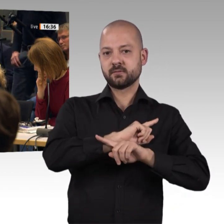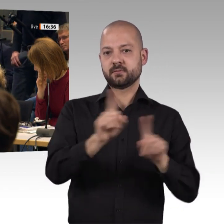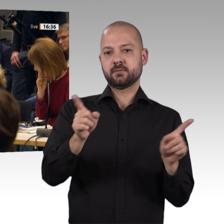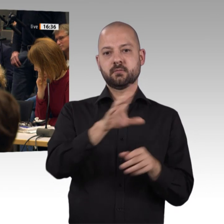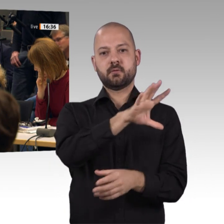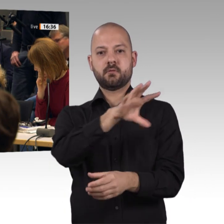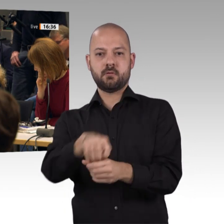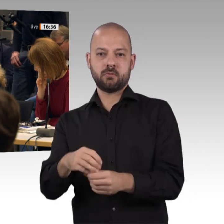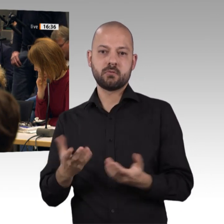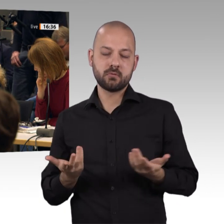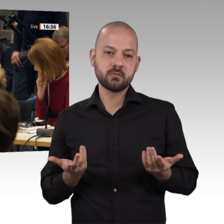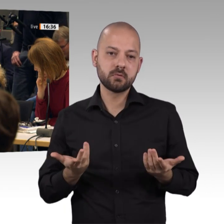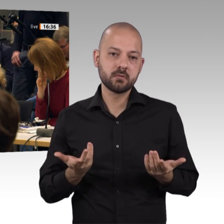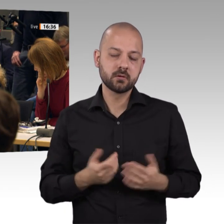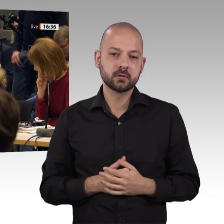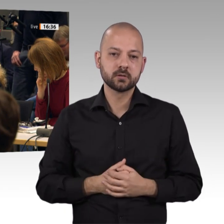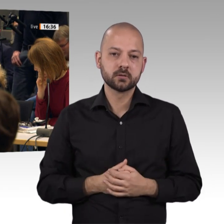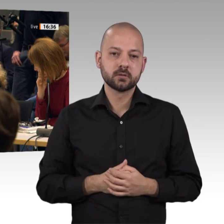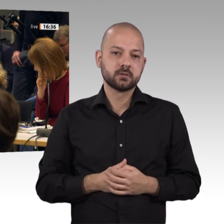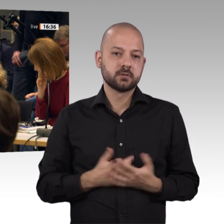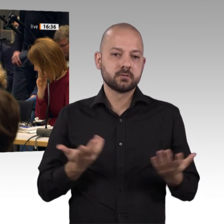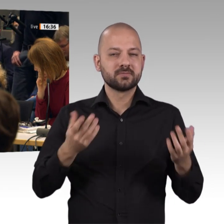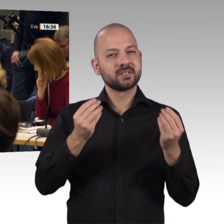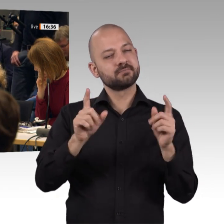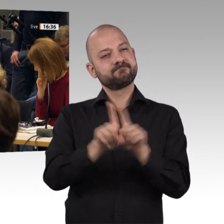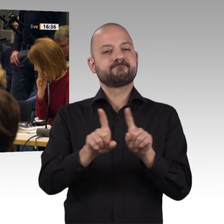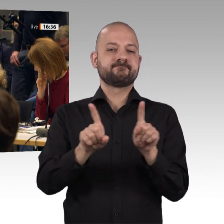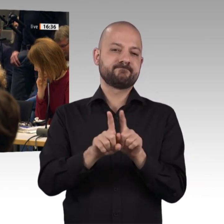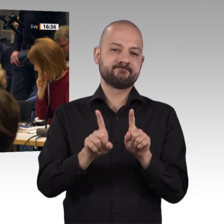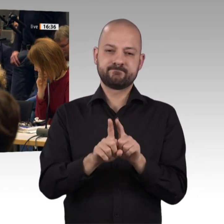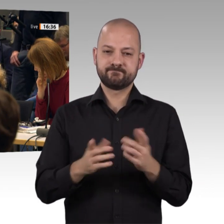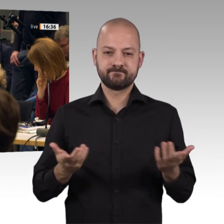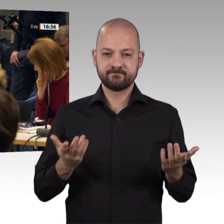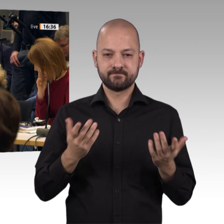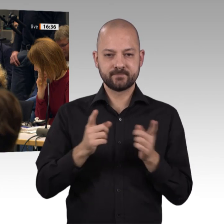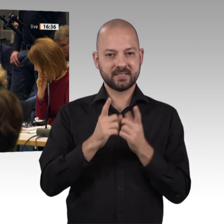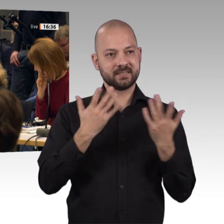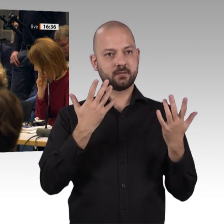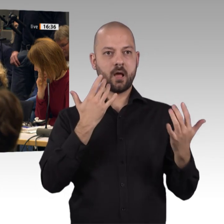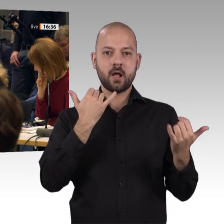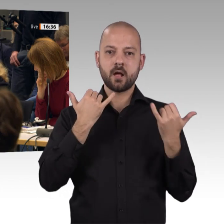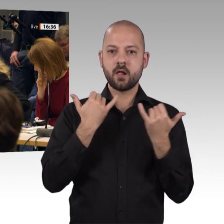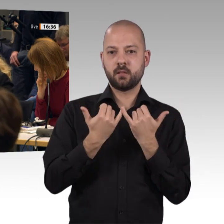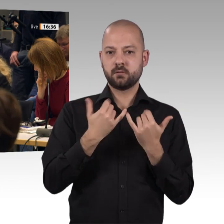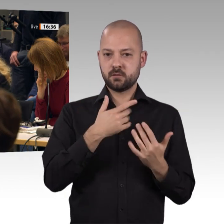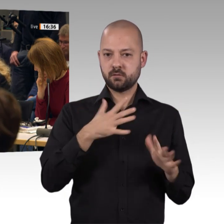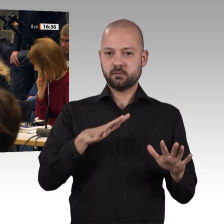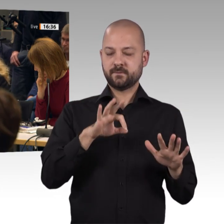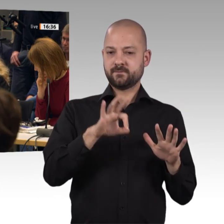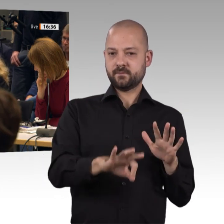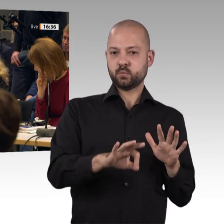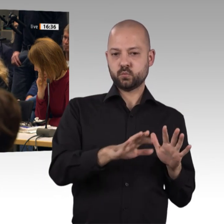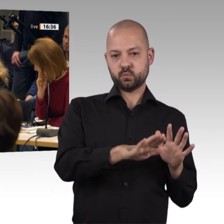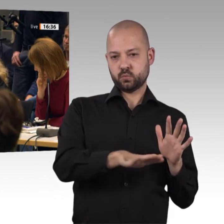Kinder, die herangezogen werden, oder der Leistungsberechtigte, wenn er dann erwachsen ist, selbst. Insofern ist das eine